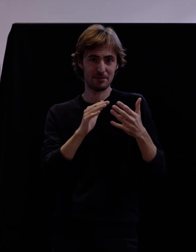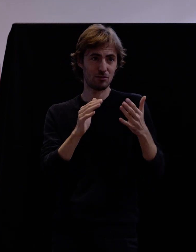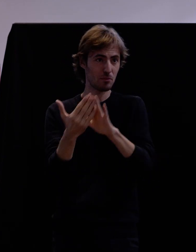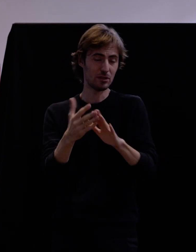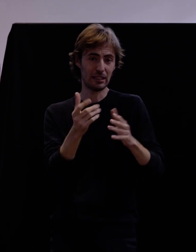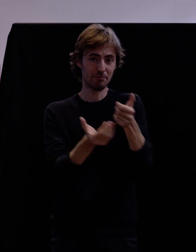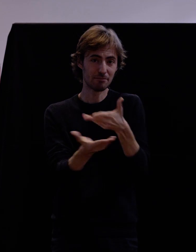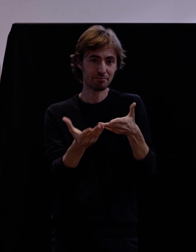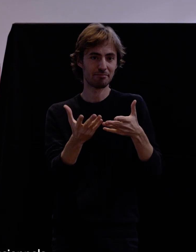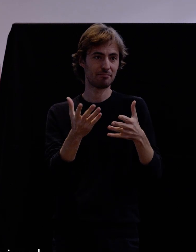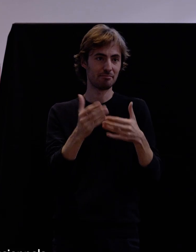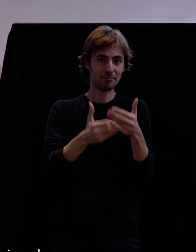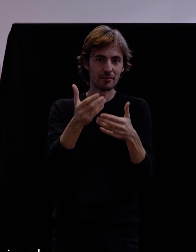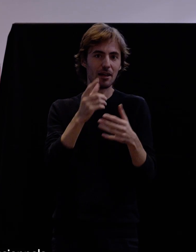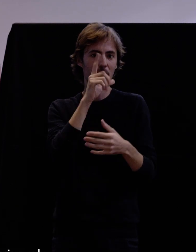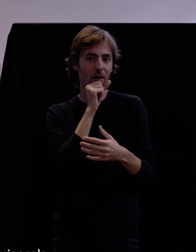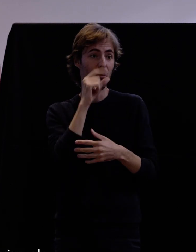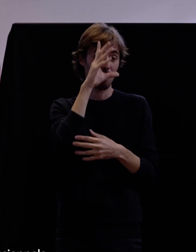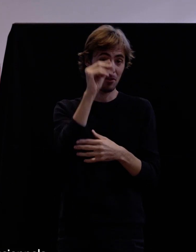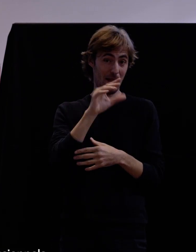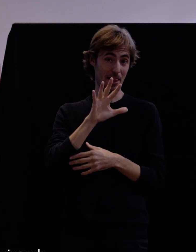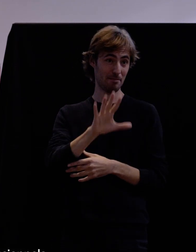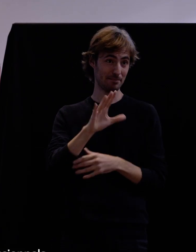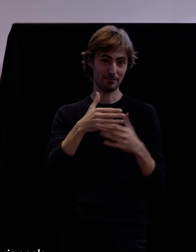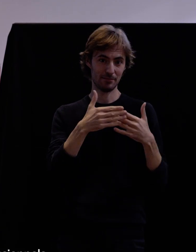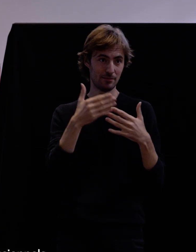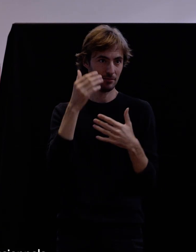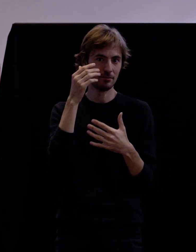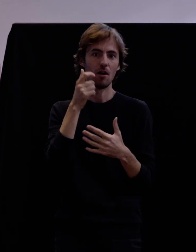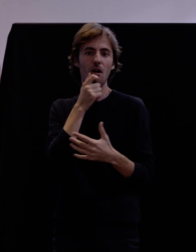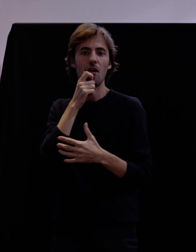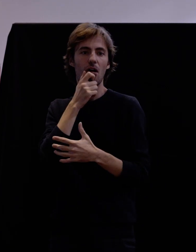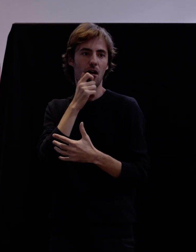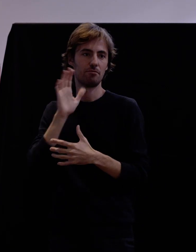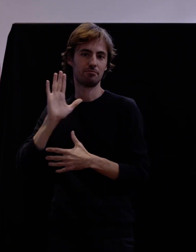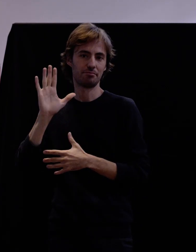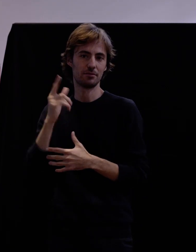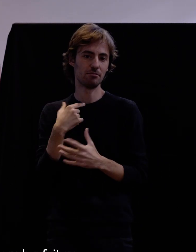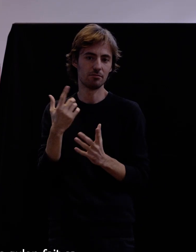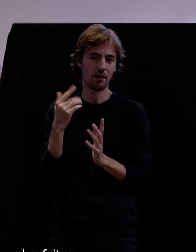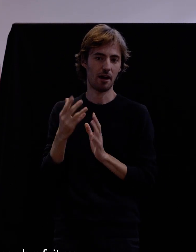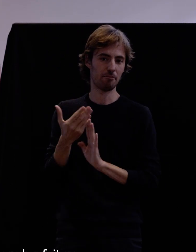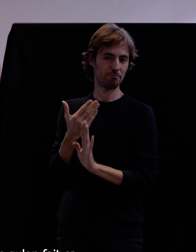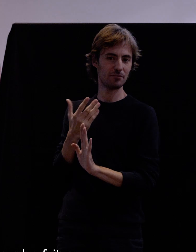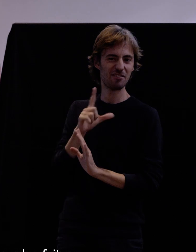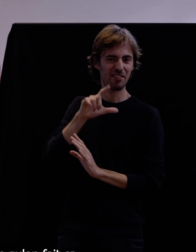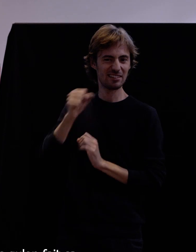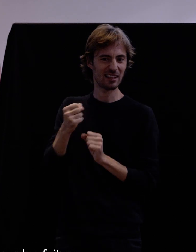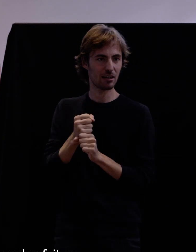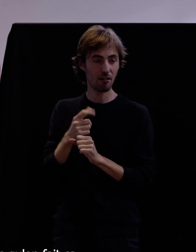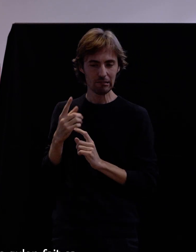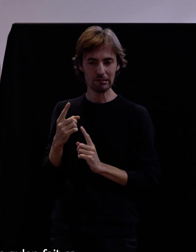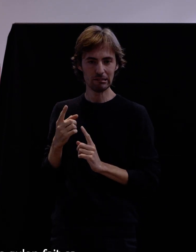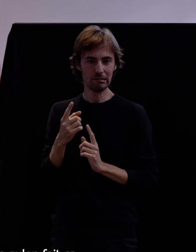participation, cette collaboration parents-professionnels, elle est très anglo-saxonne. C'était pas notre culture. Nous, ça fait 25 ans qu'on fait